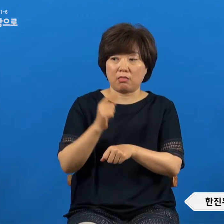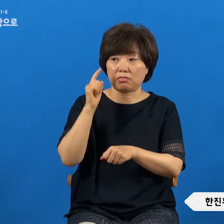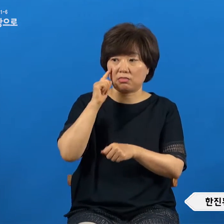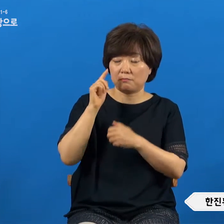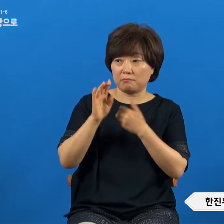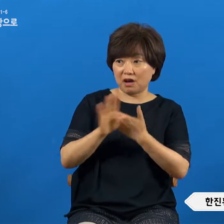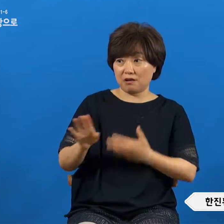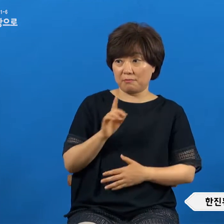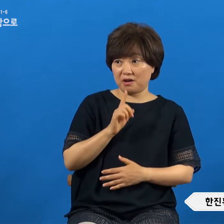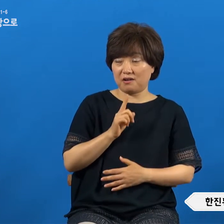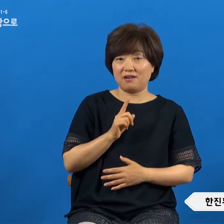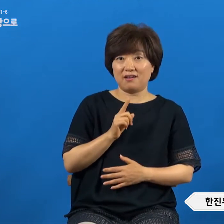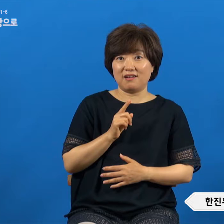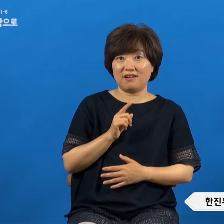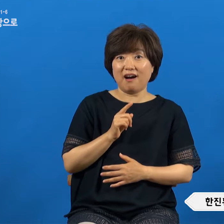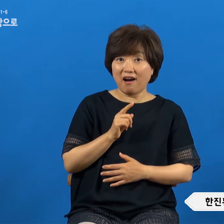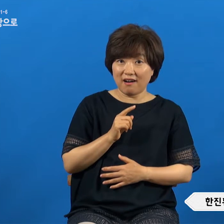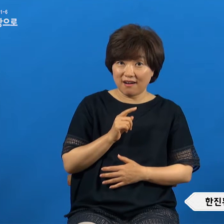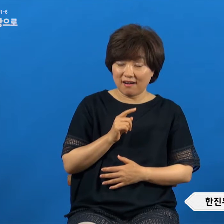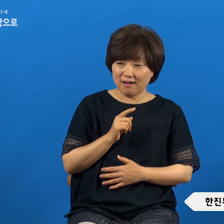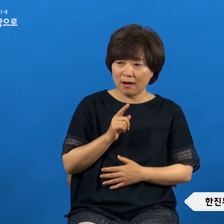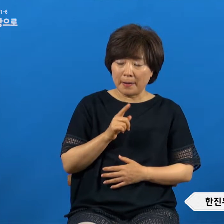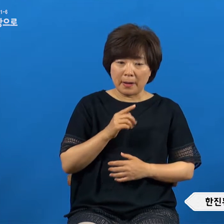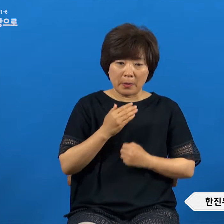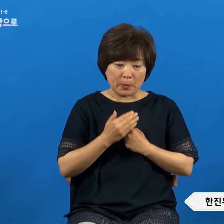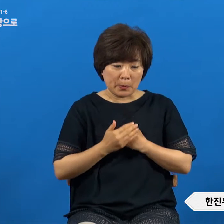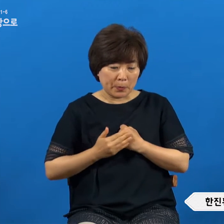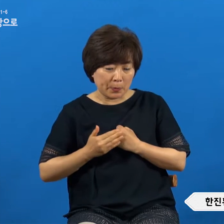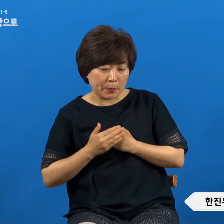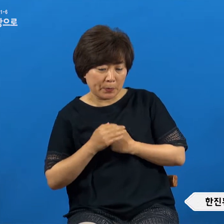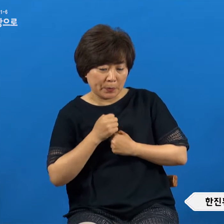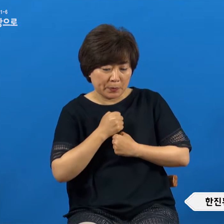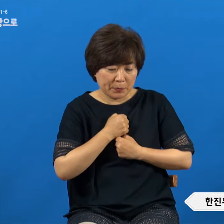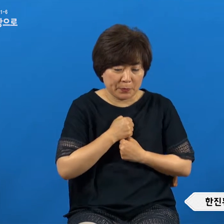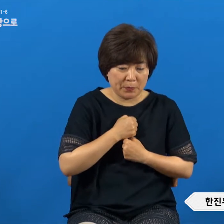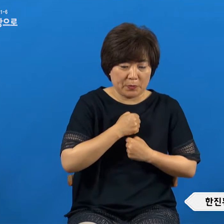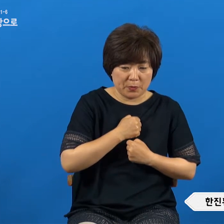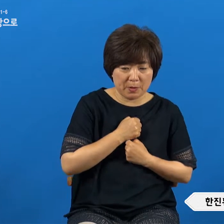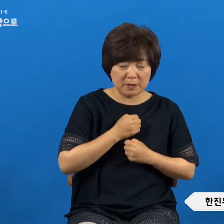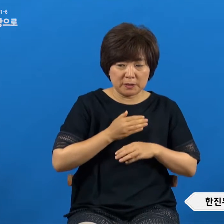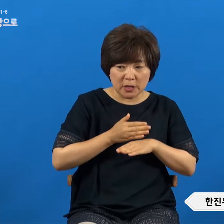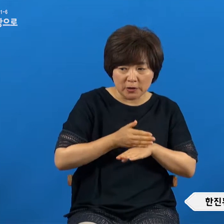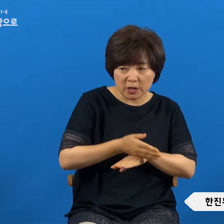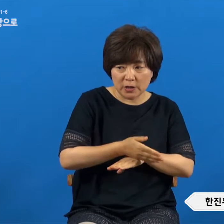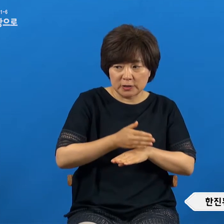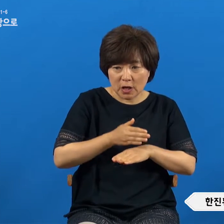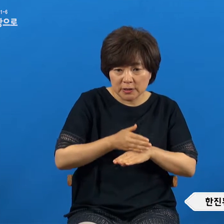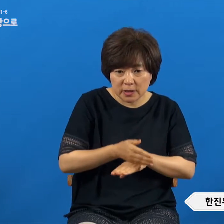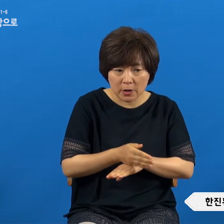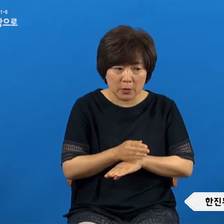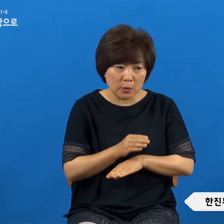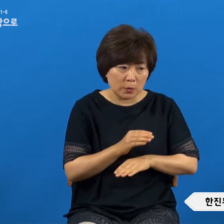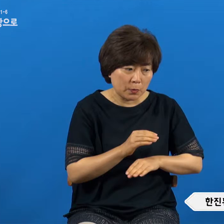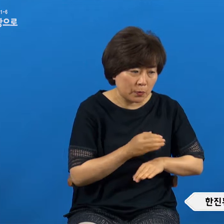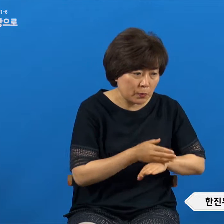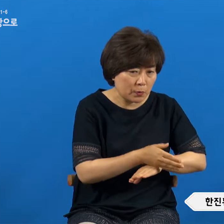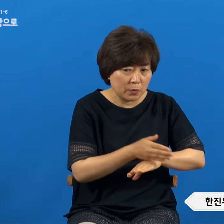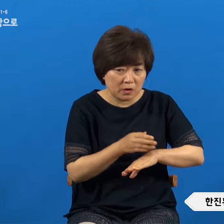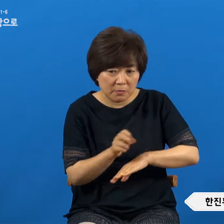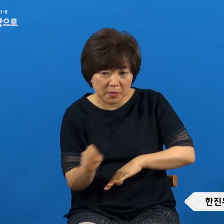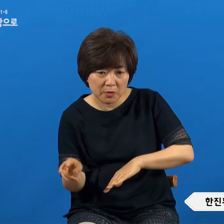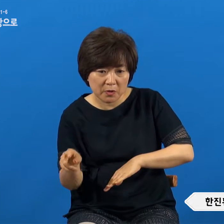뜻밖의 말이지요. 좀 조심하면서 천천히 달리는 것이 안전할 것 같은데